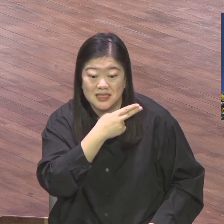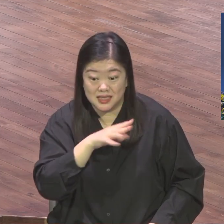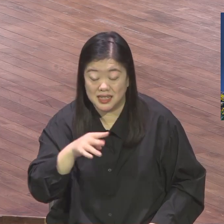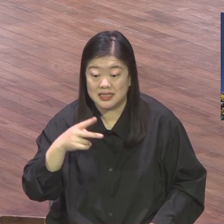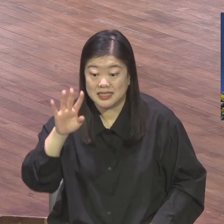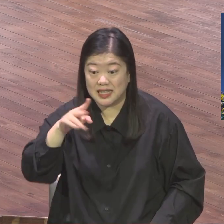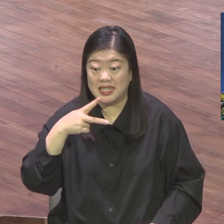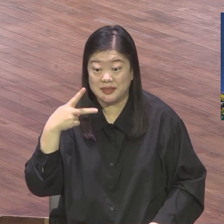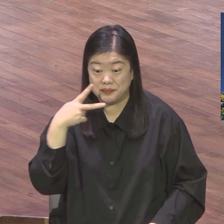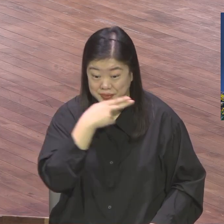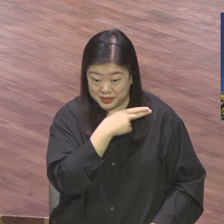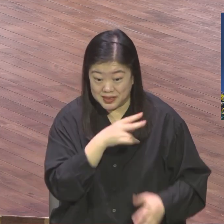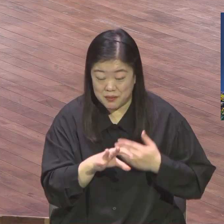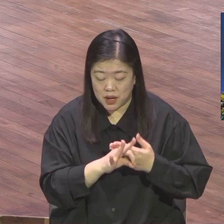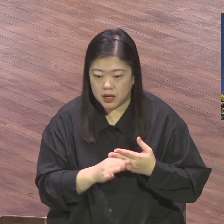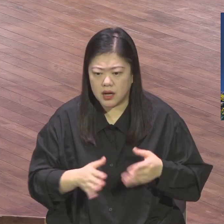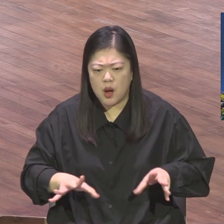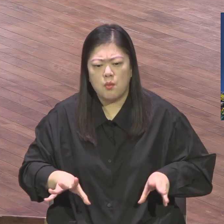식욕.